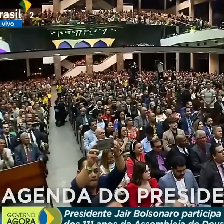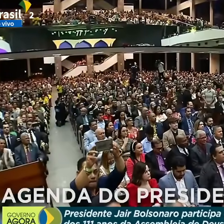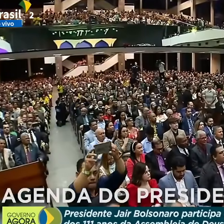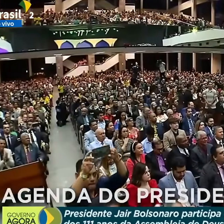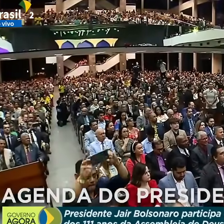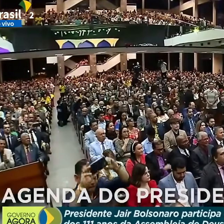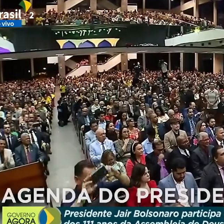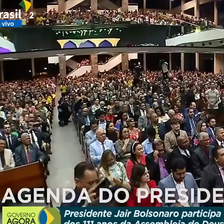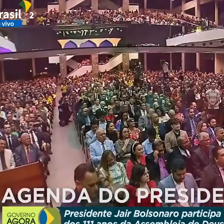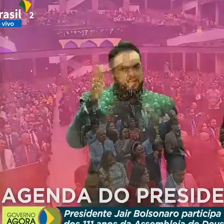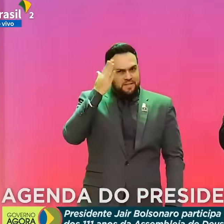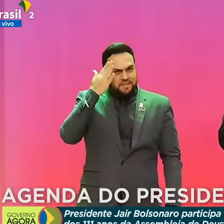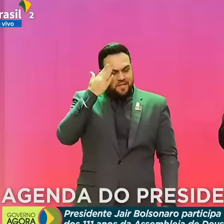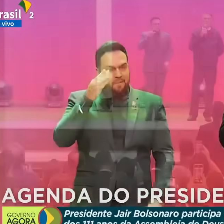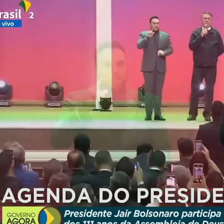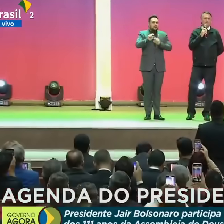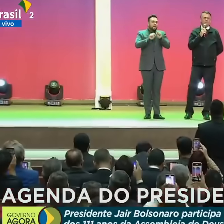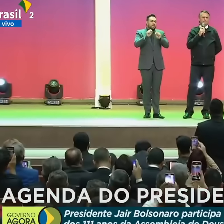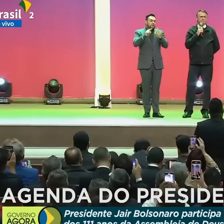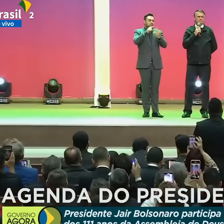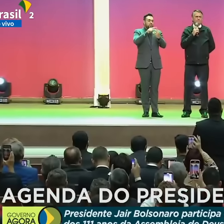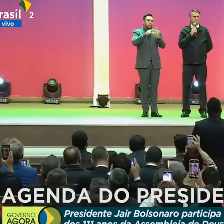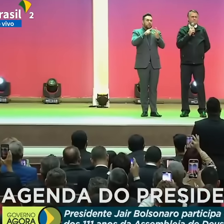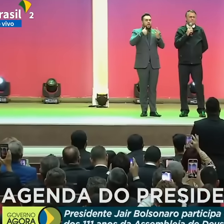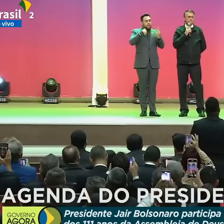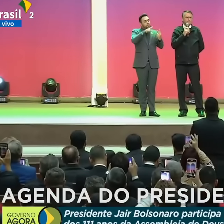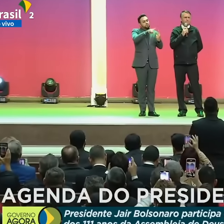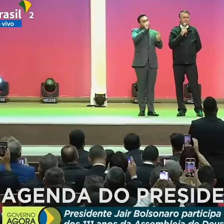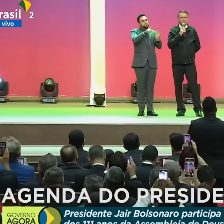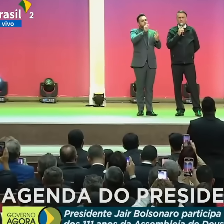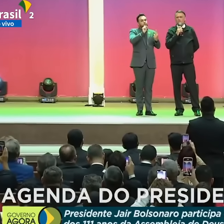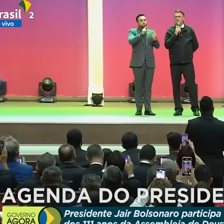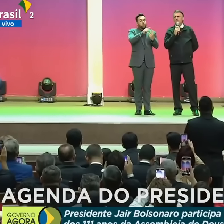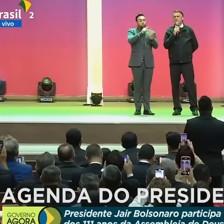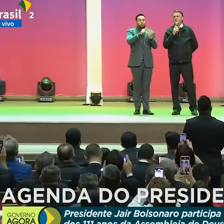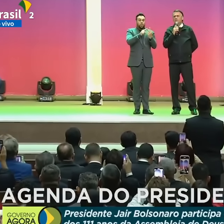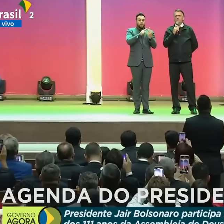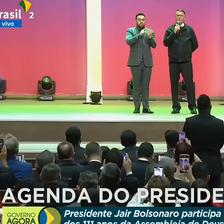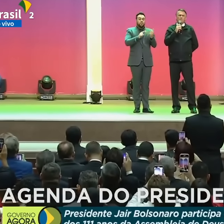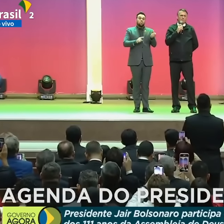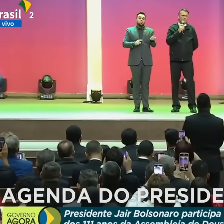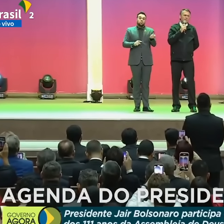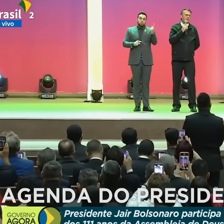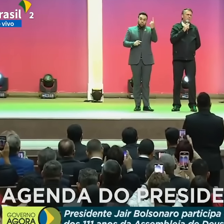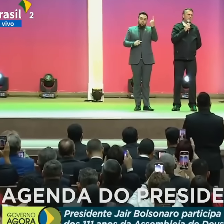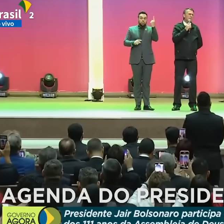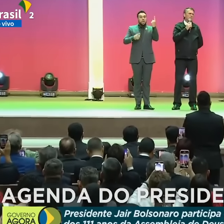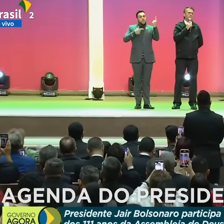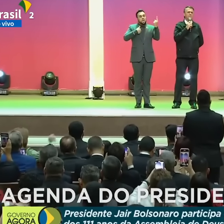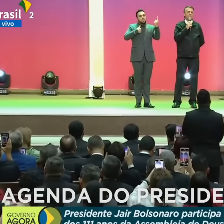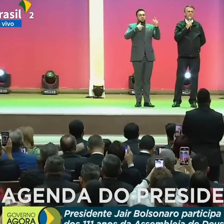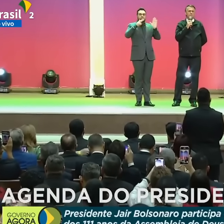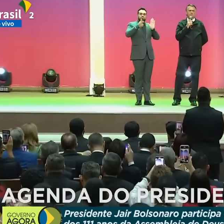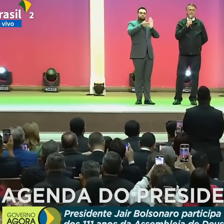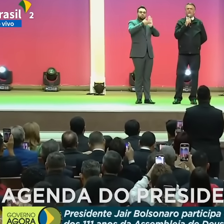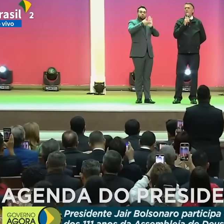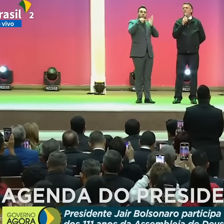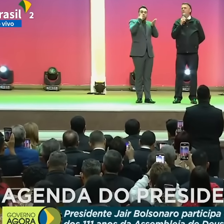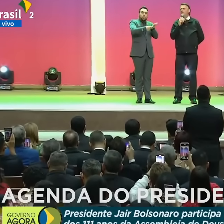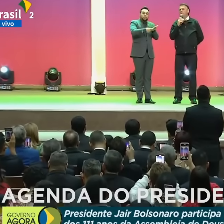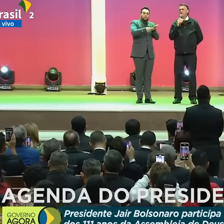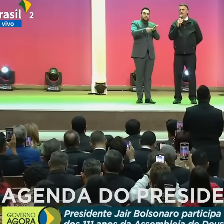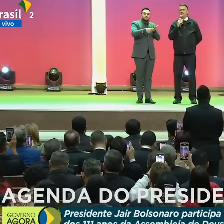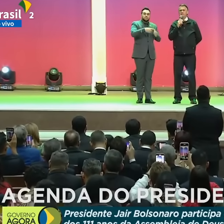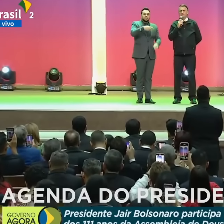Vocês sabem quem são os 2 que eu indiquei? Um foi um compromisso assumido lá